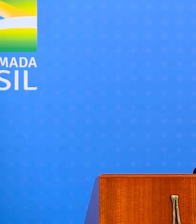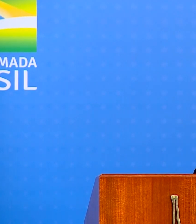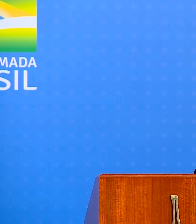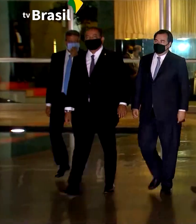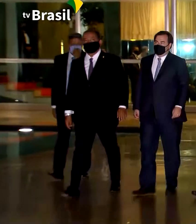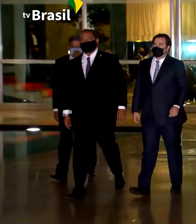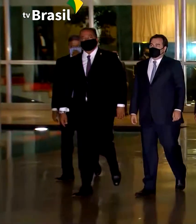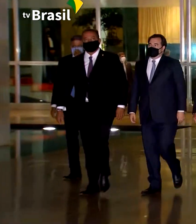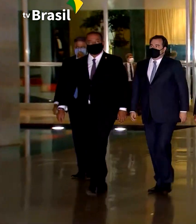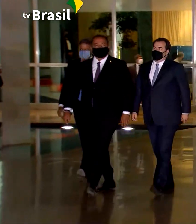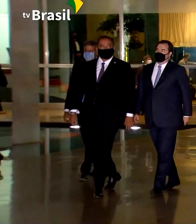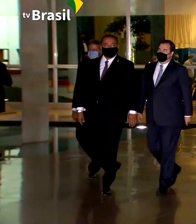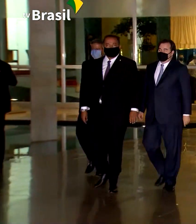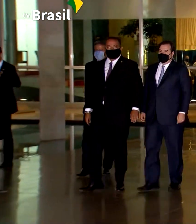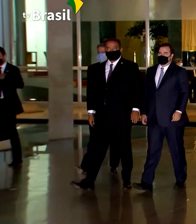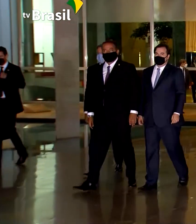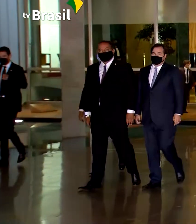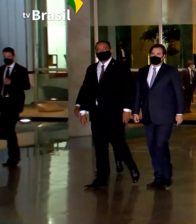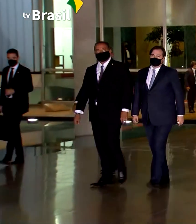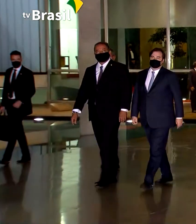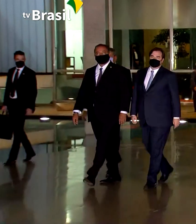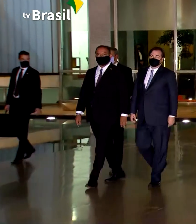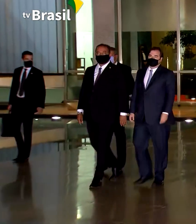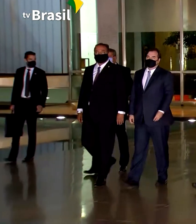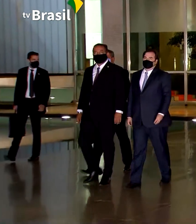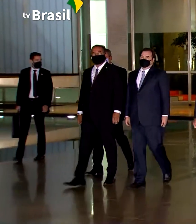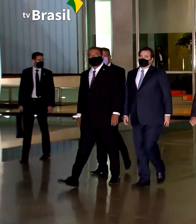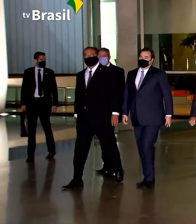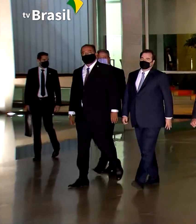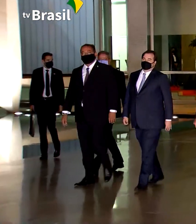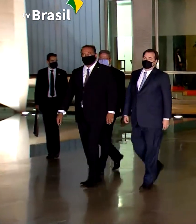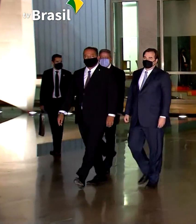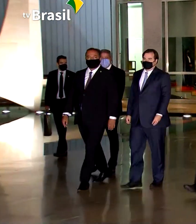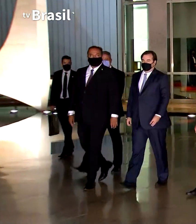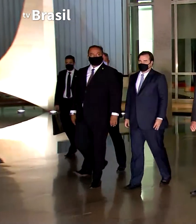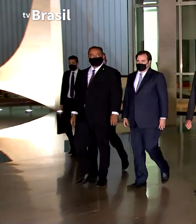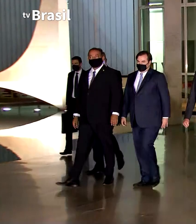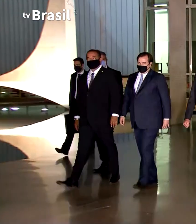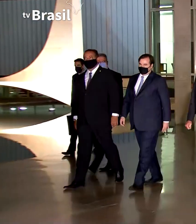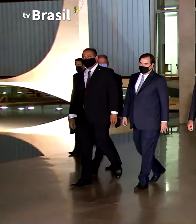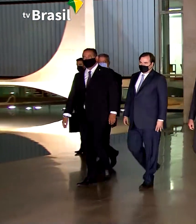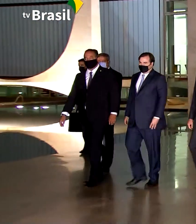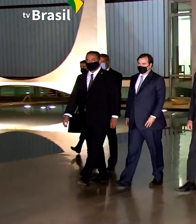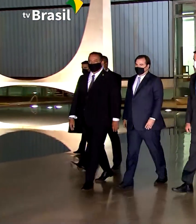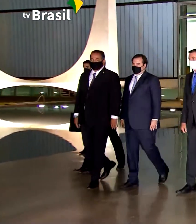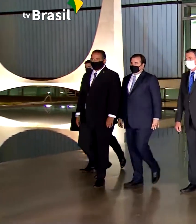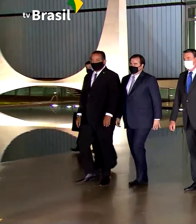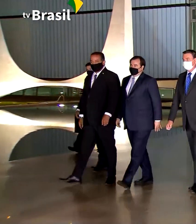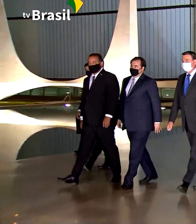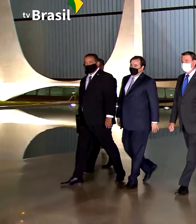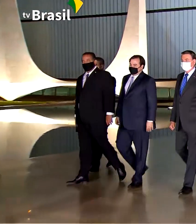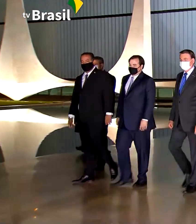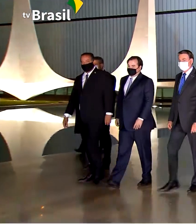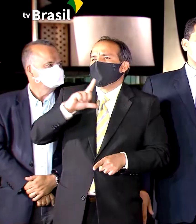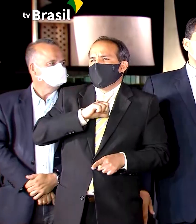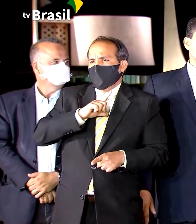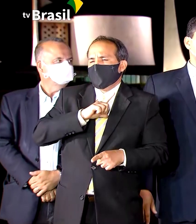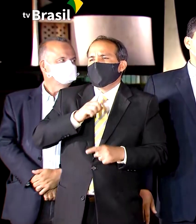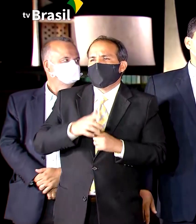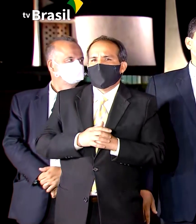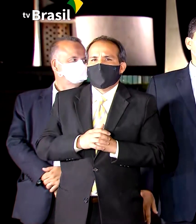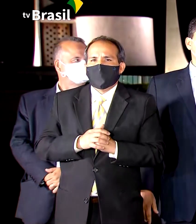administrativa depois desses episódios o presidente jair bolsonaro reunião ministros e líderes políticos no palácio da alvorada